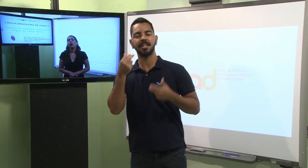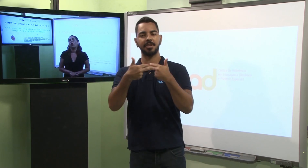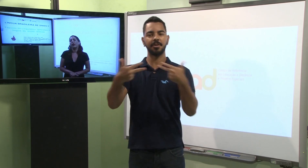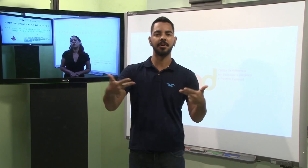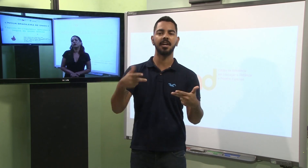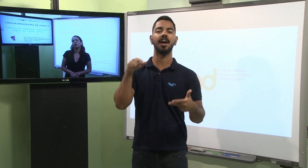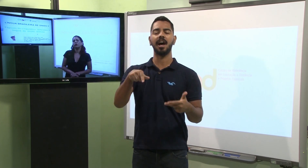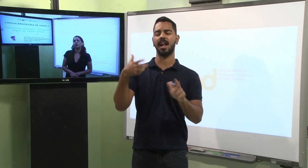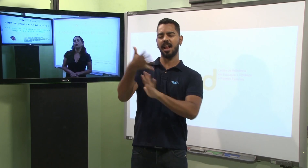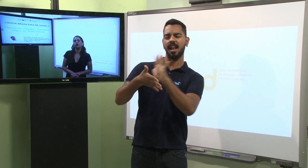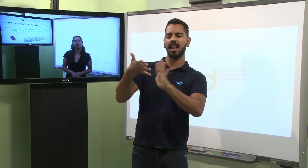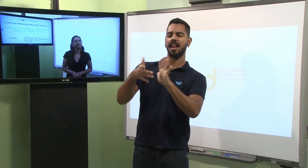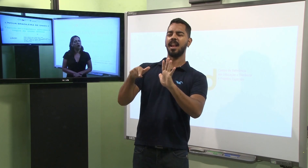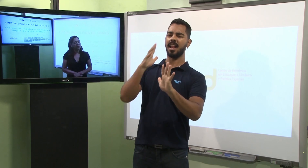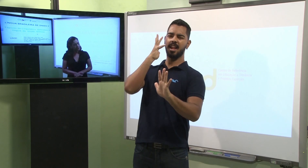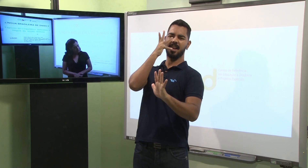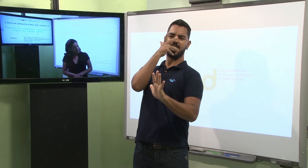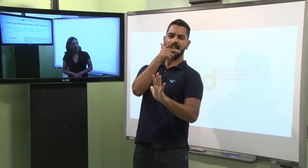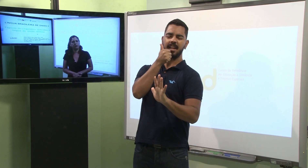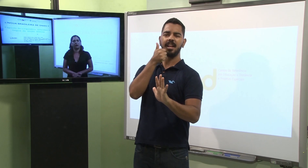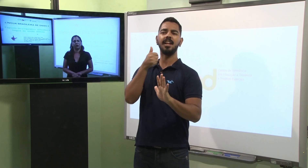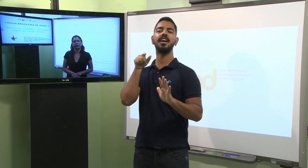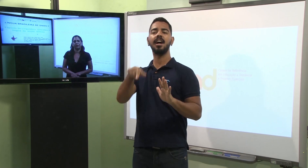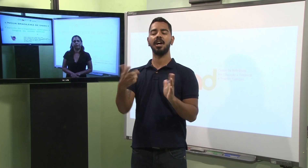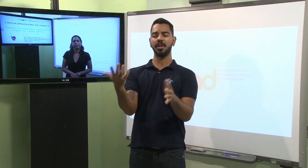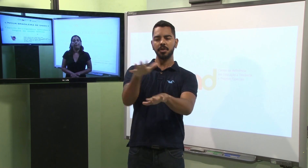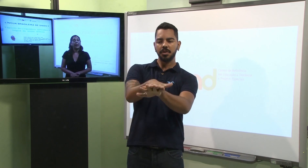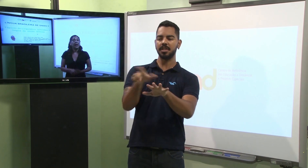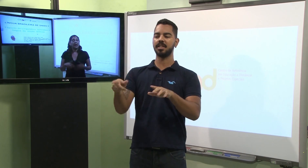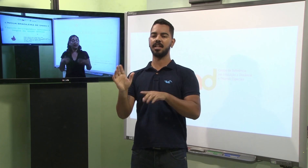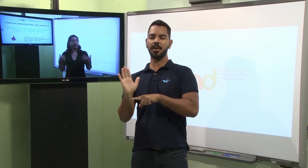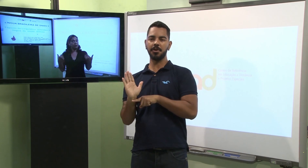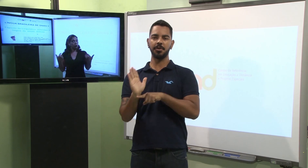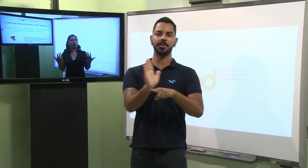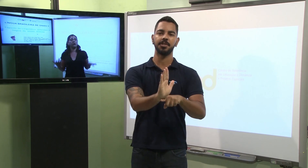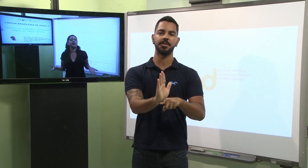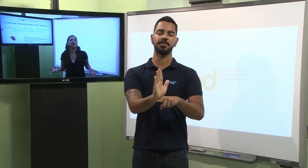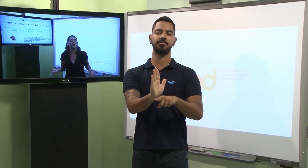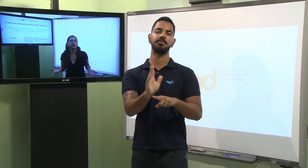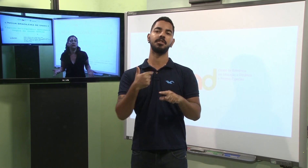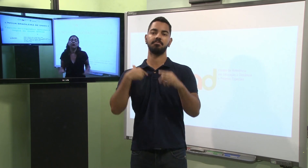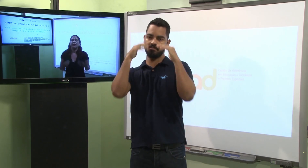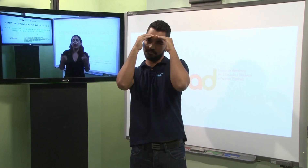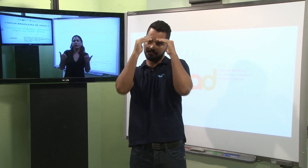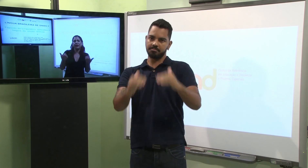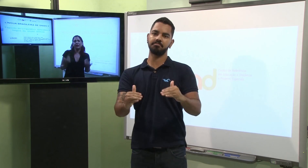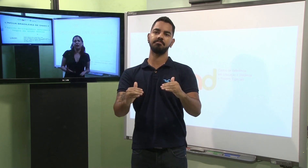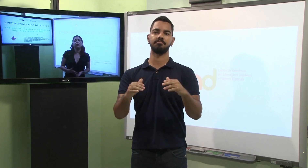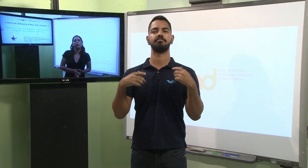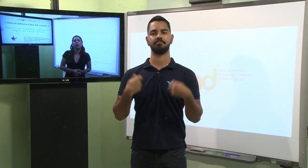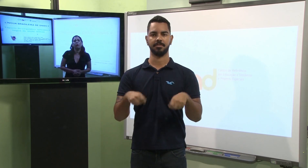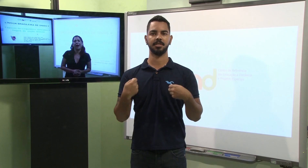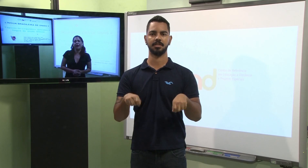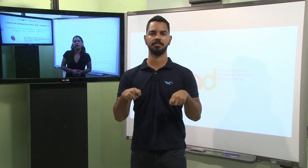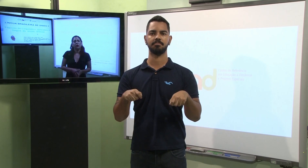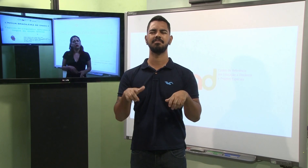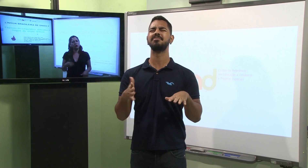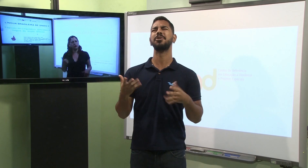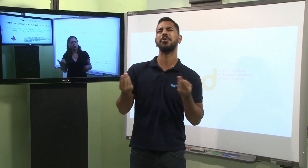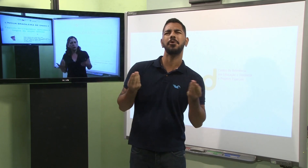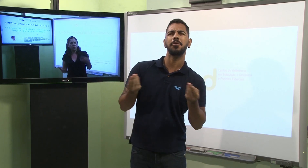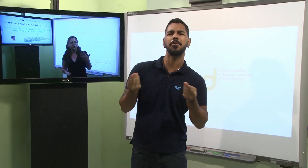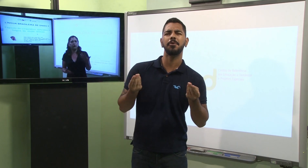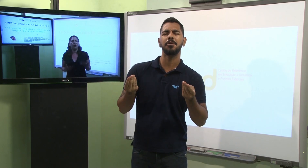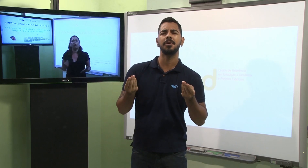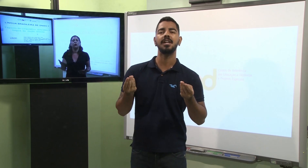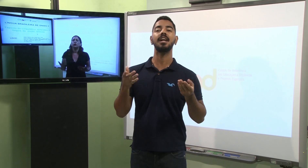contribuindo com a inclusão dos surdos de uma forma mais respeitosa. Como seria isso? É conhecendo um pouco mais